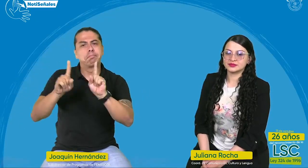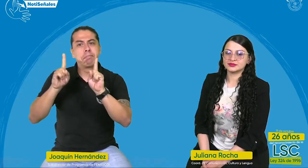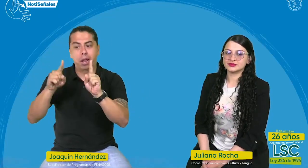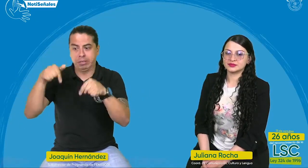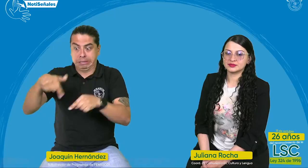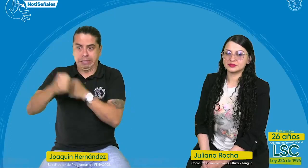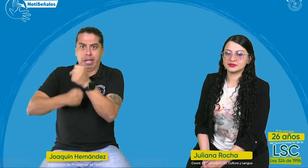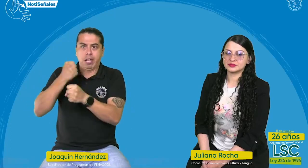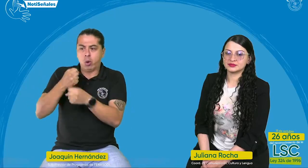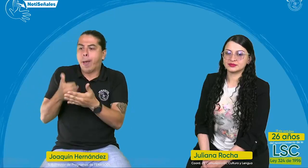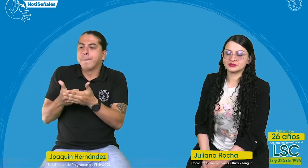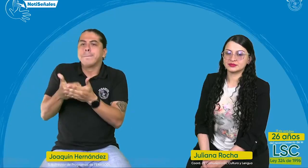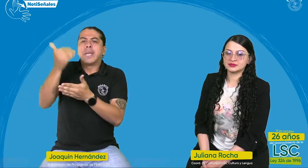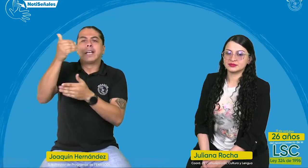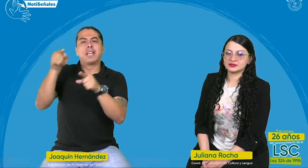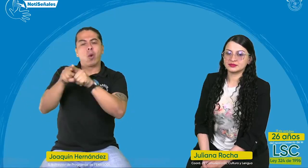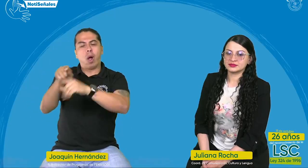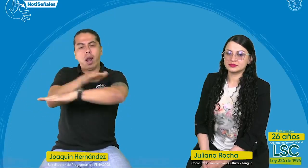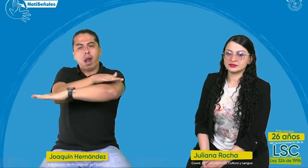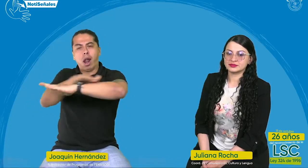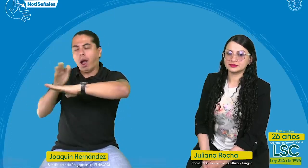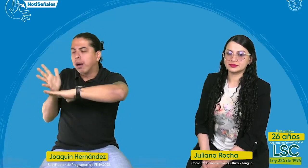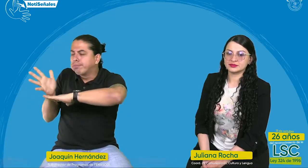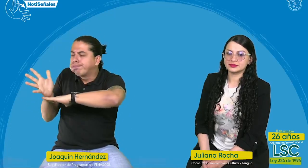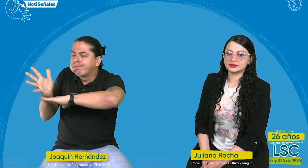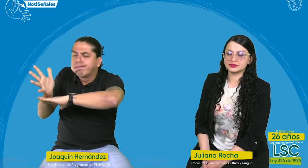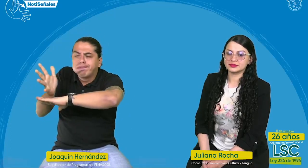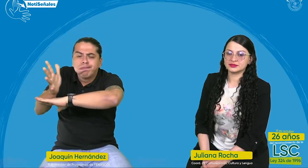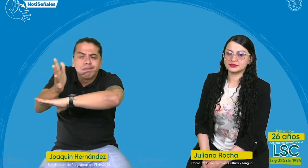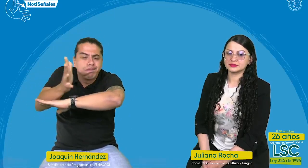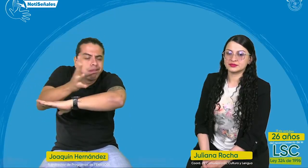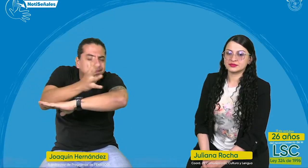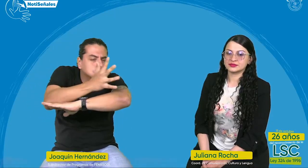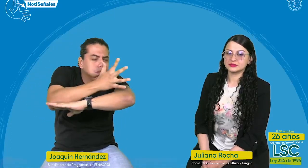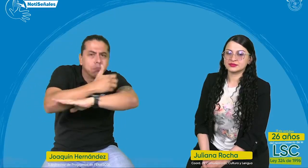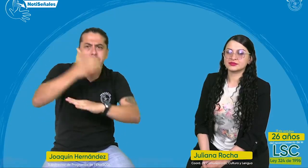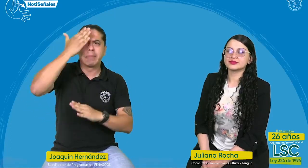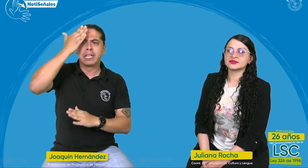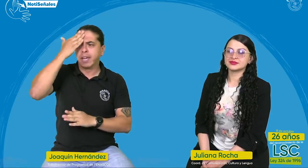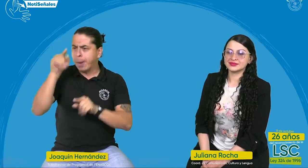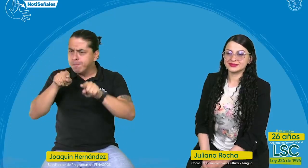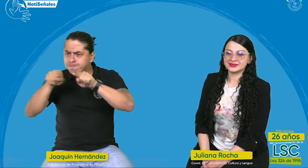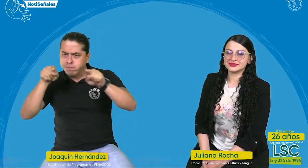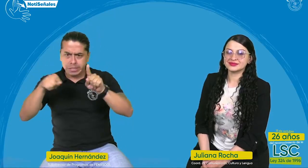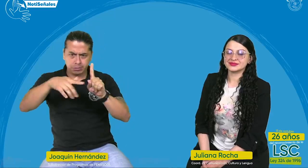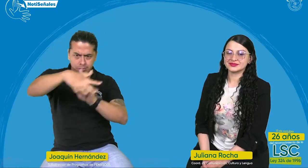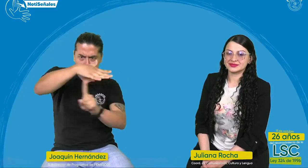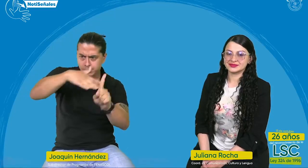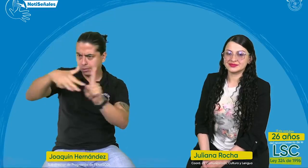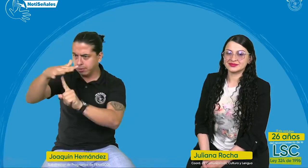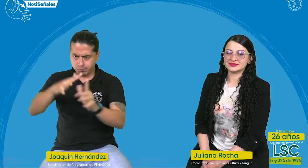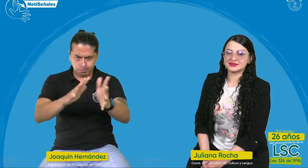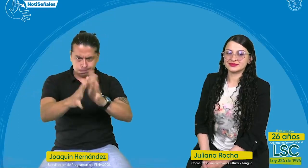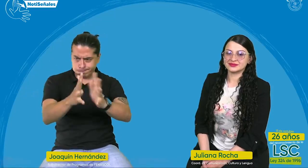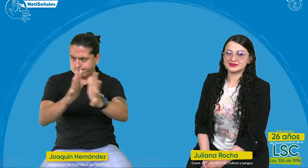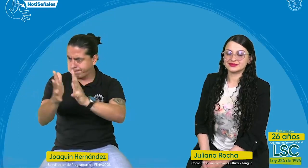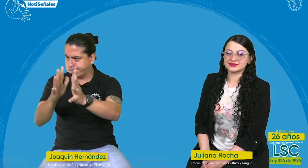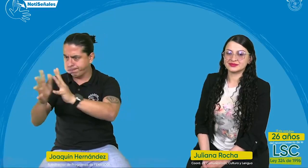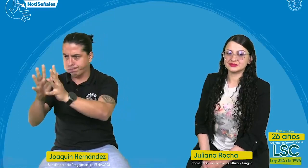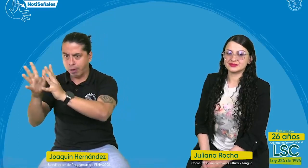un análisis de multiplicidad en el discurso de la lengua de señas al recoger estos discursos y el